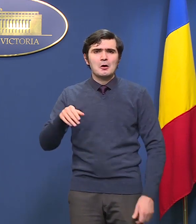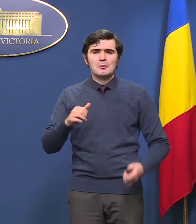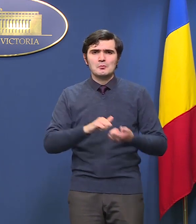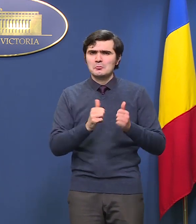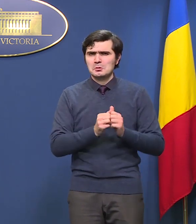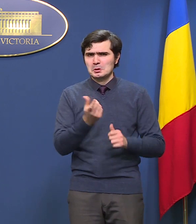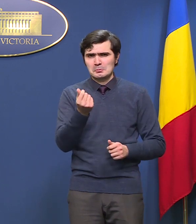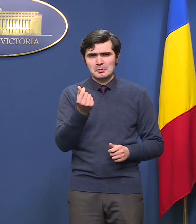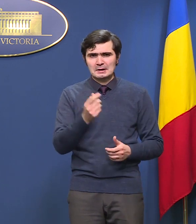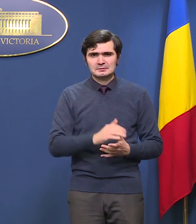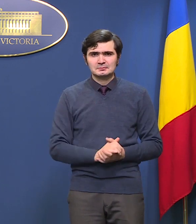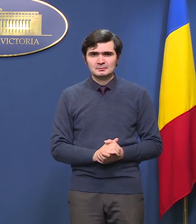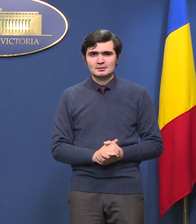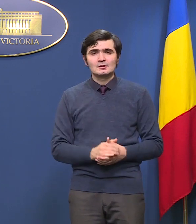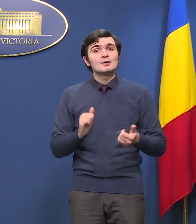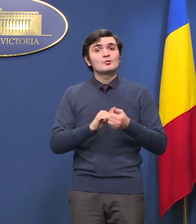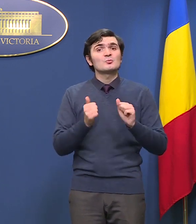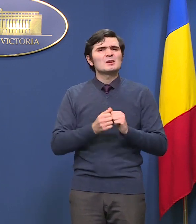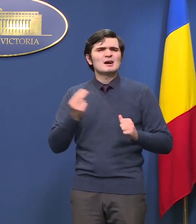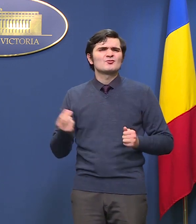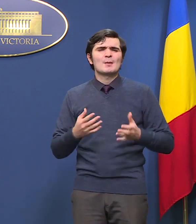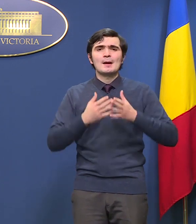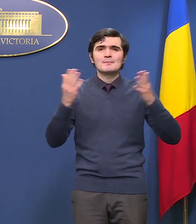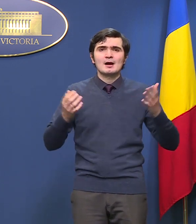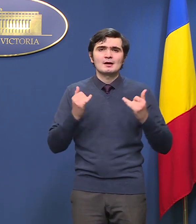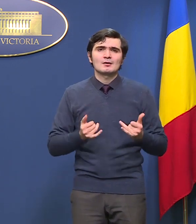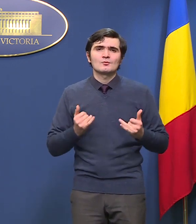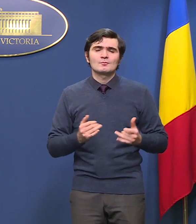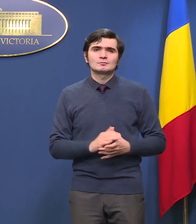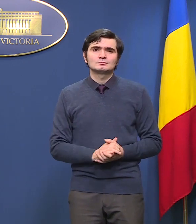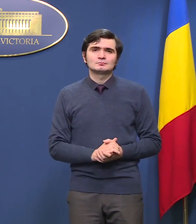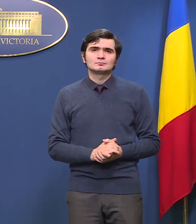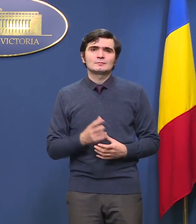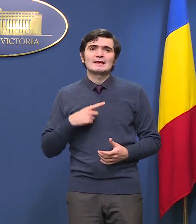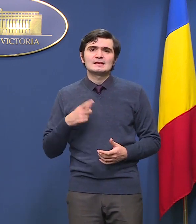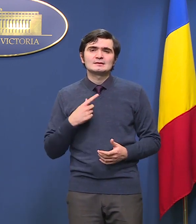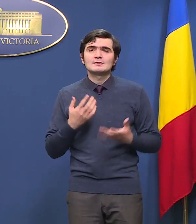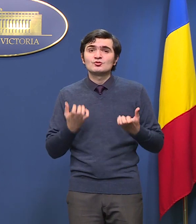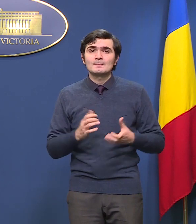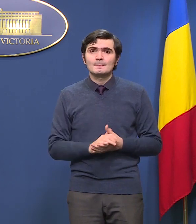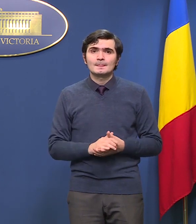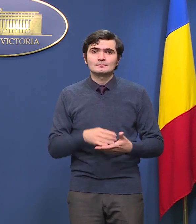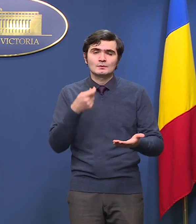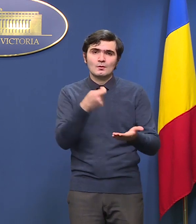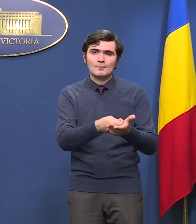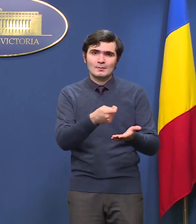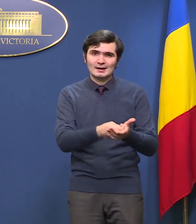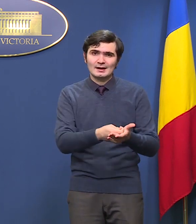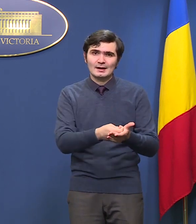cu bani. Problema cea mai mare care o avem în momentul de față este